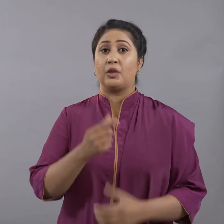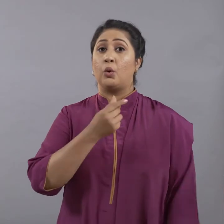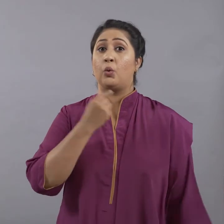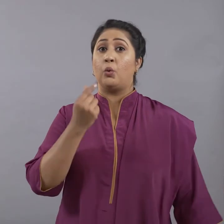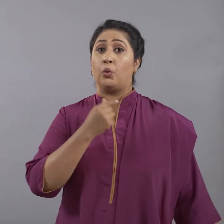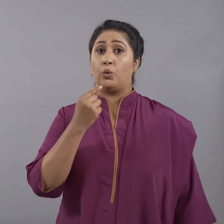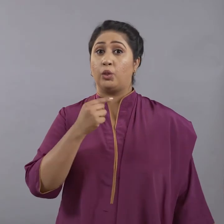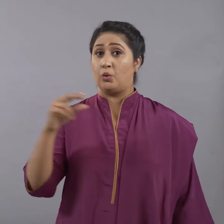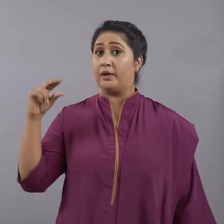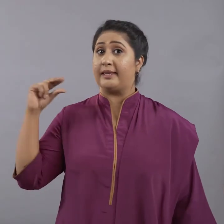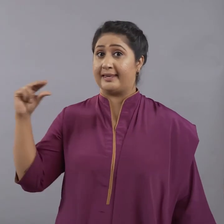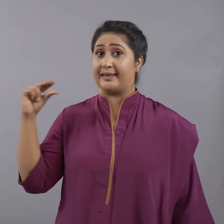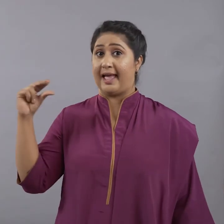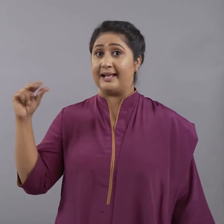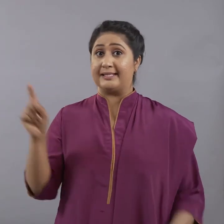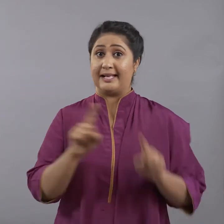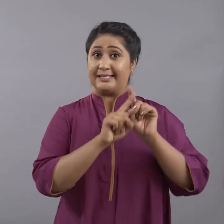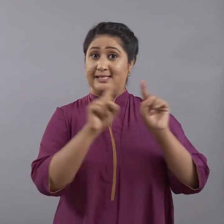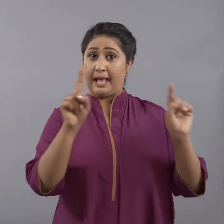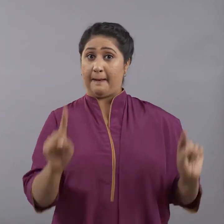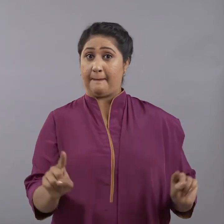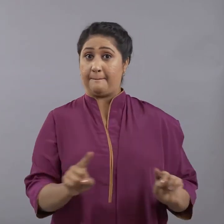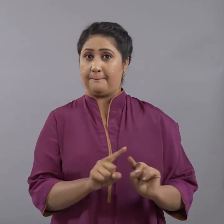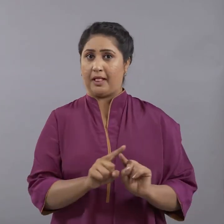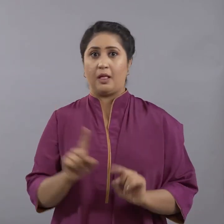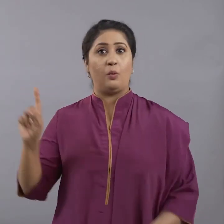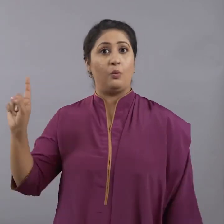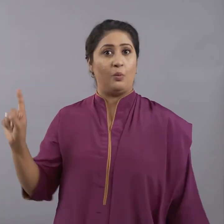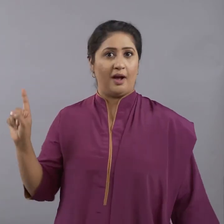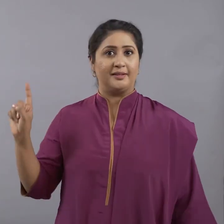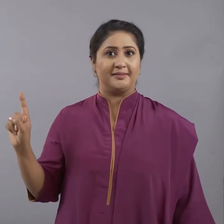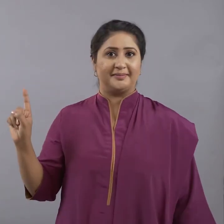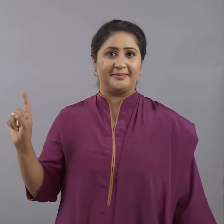Urdu Test Sample 1 Key Words.